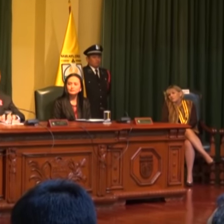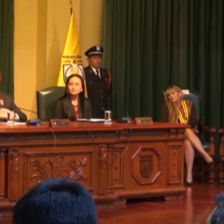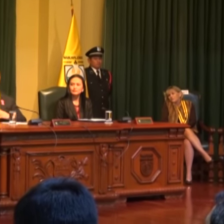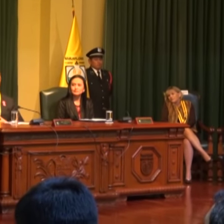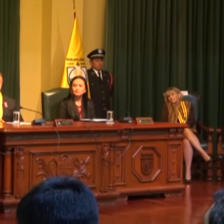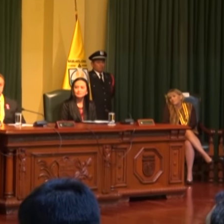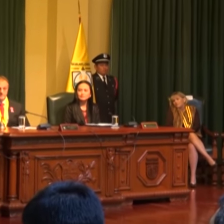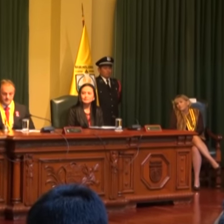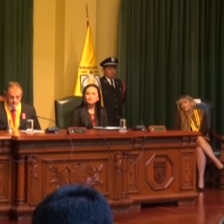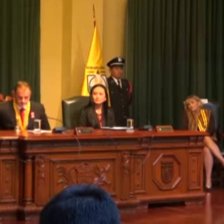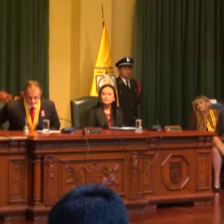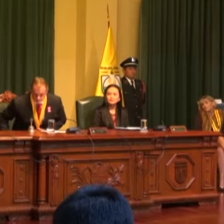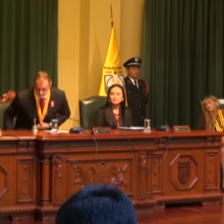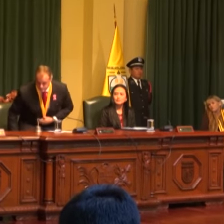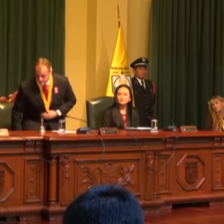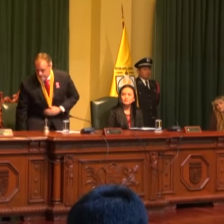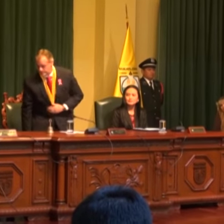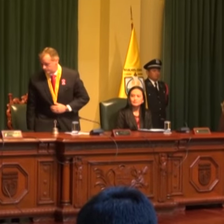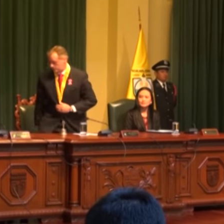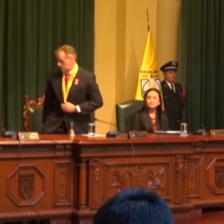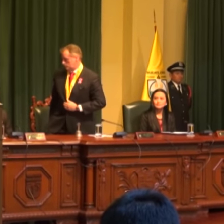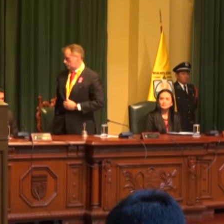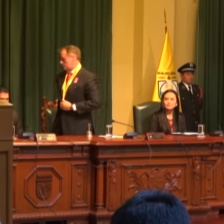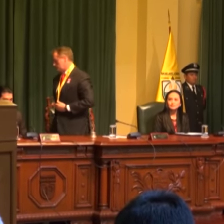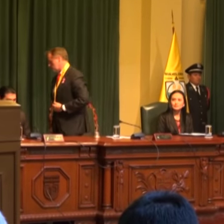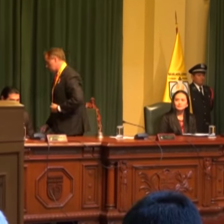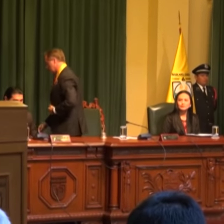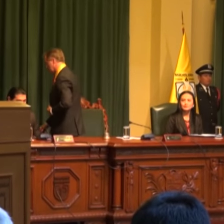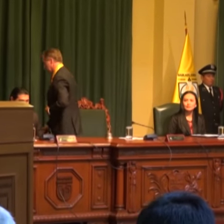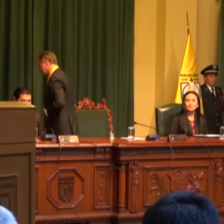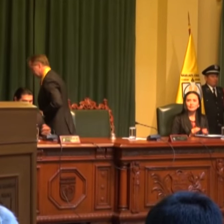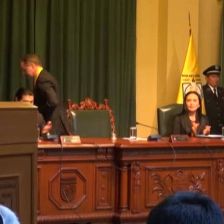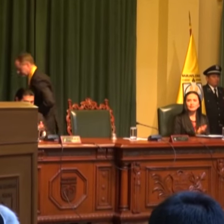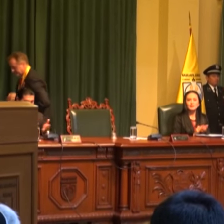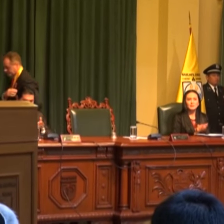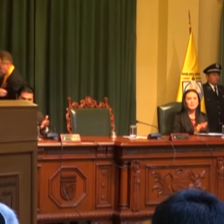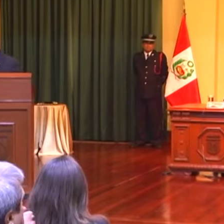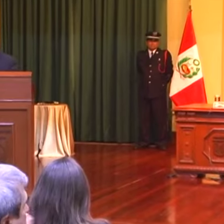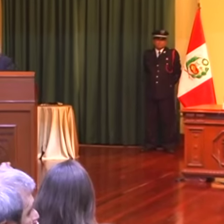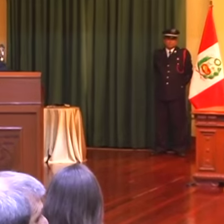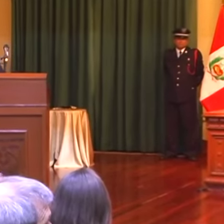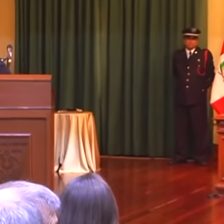Jorge Muñoz Welles, alcalde de Miraflores.